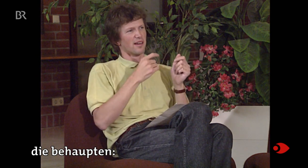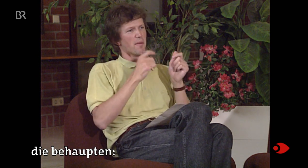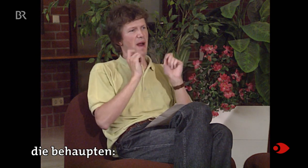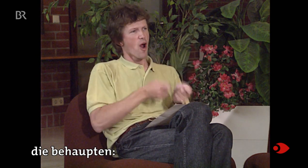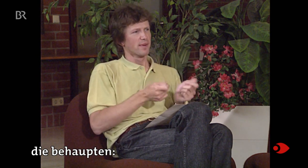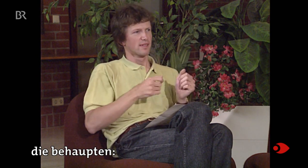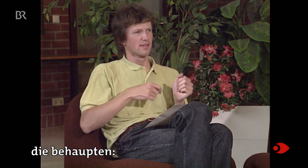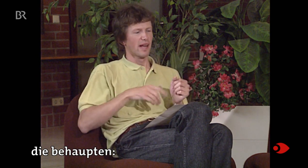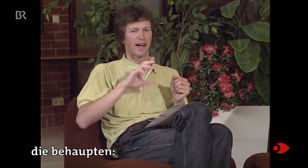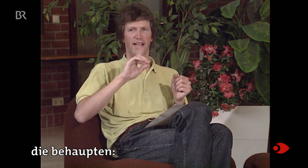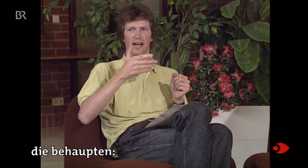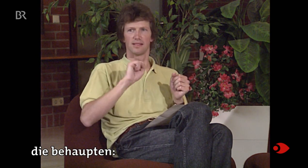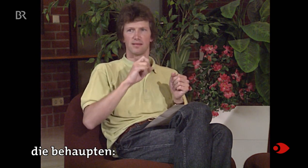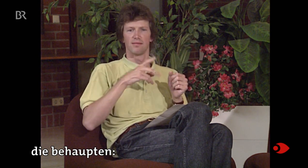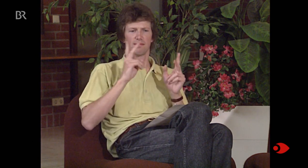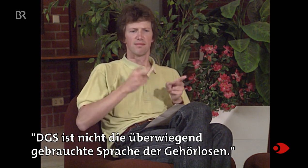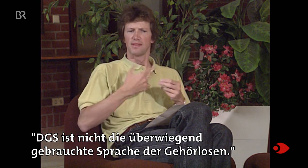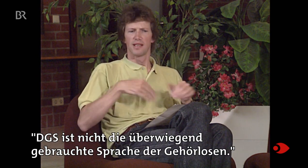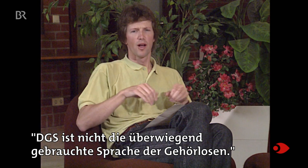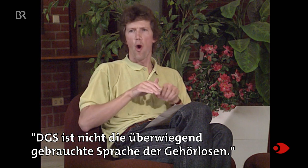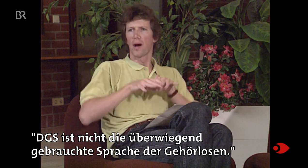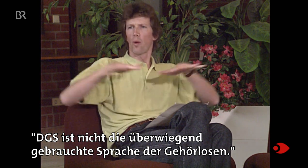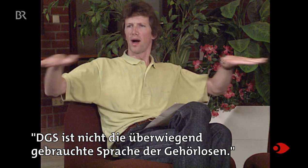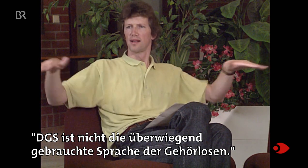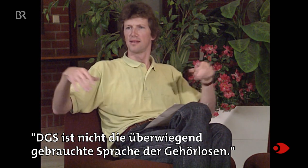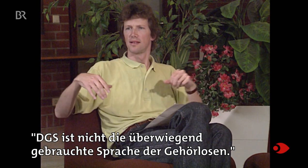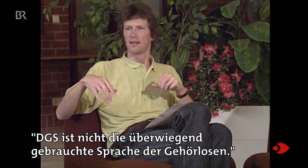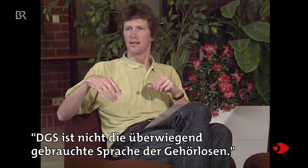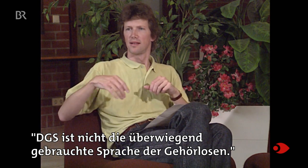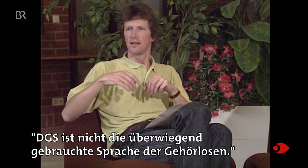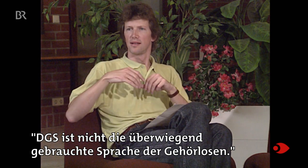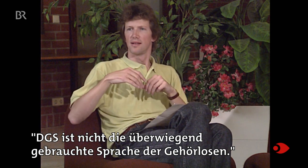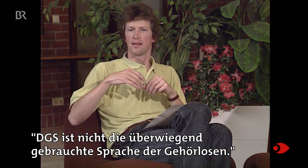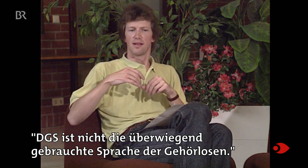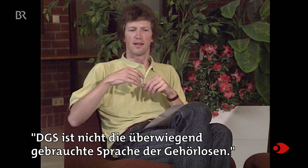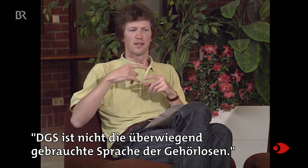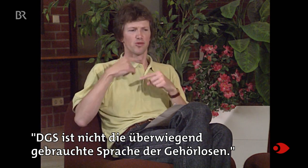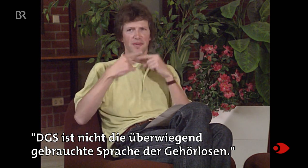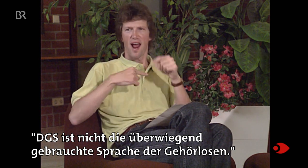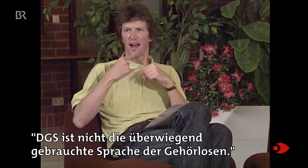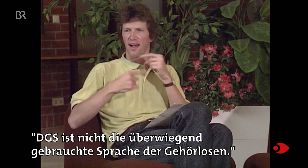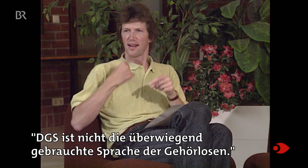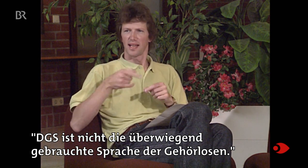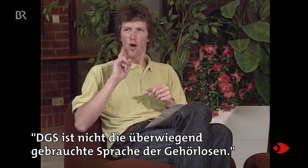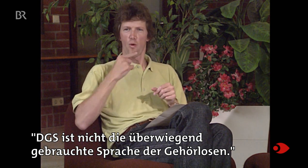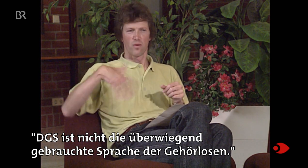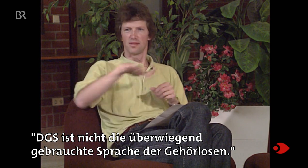behaupten, DGS ist nicht die überwiegend gebrauchte Sprache der